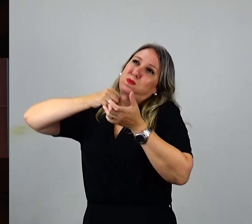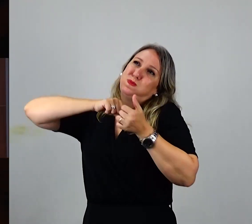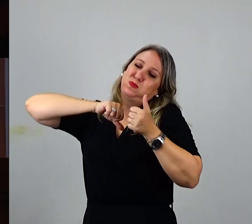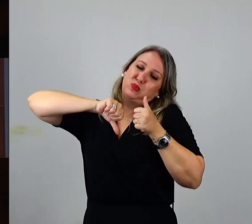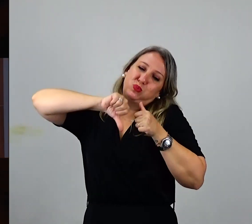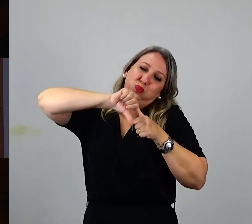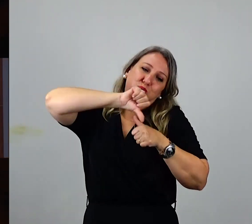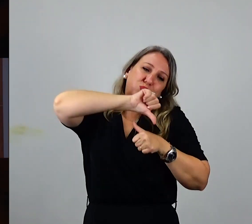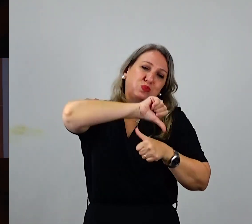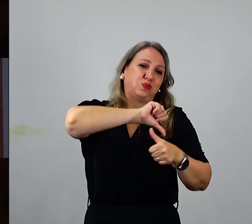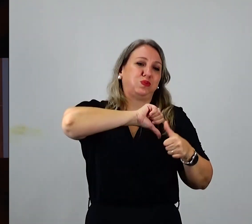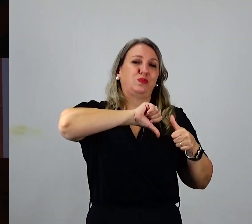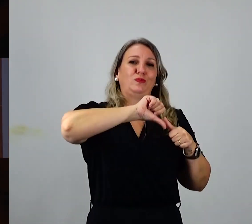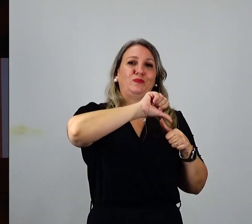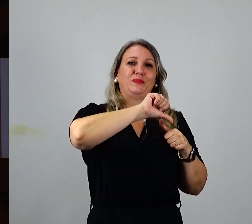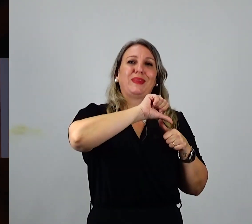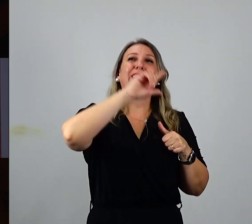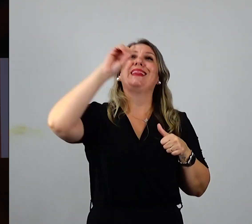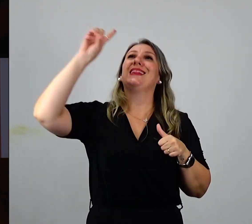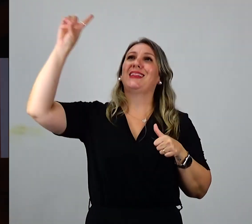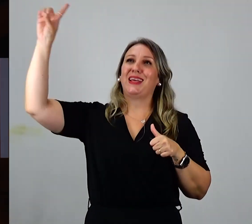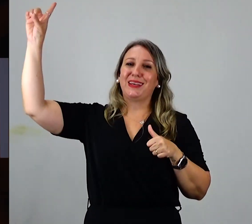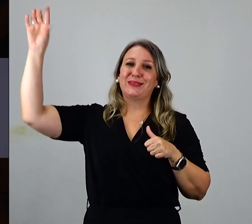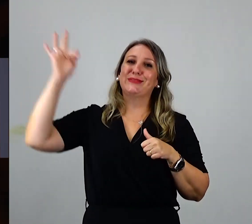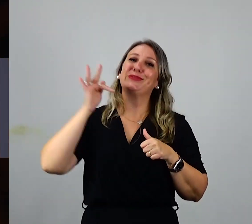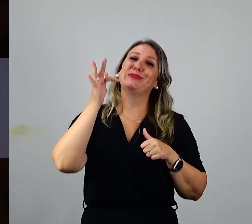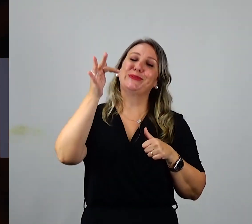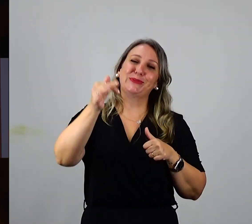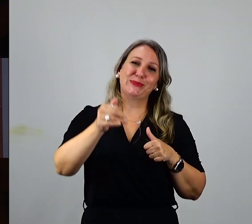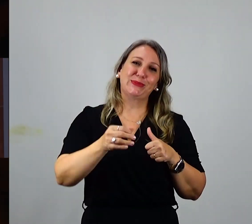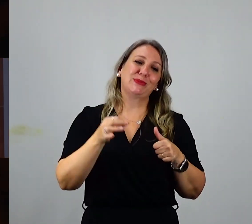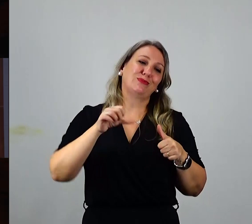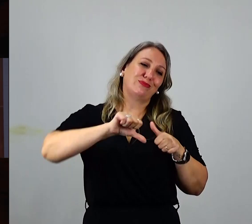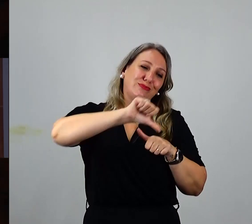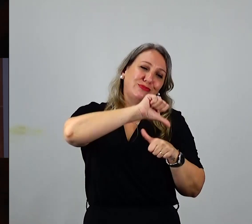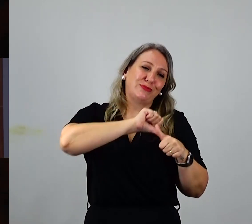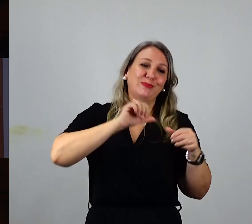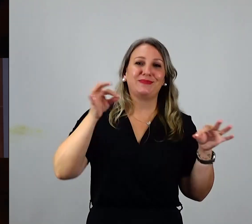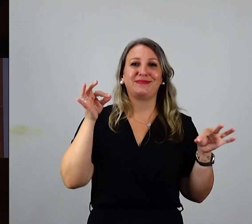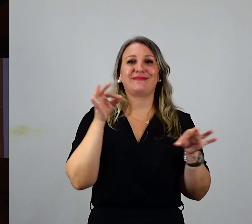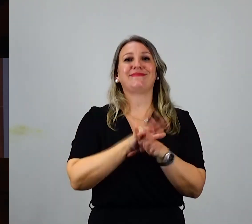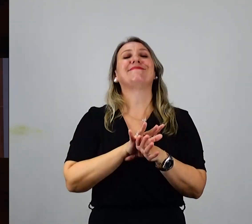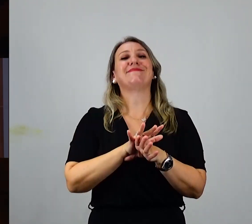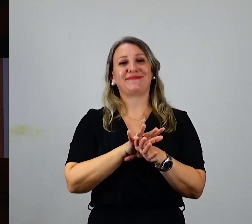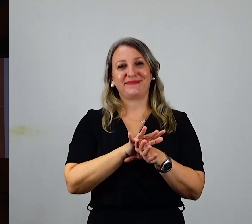você vai completar.